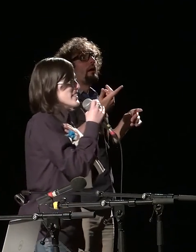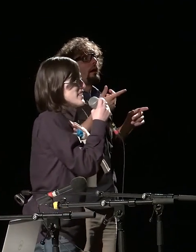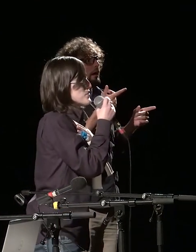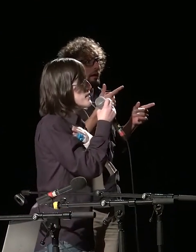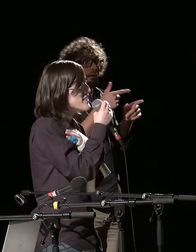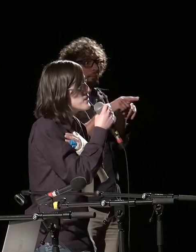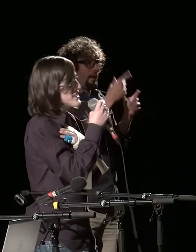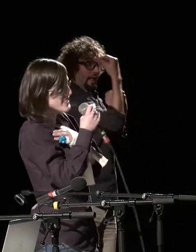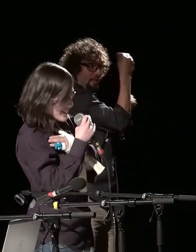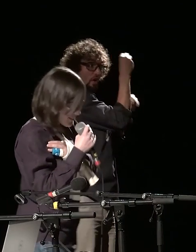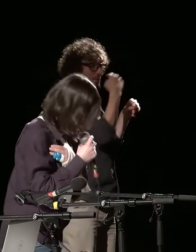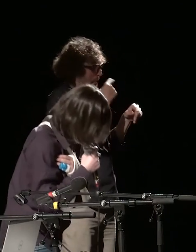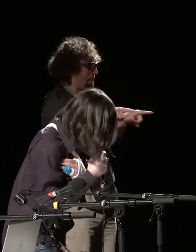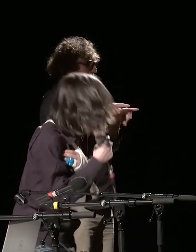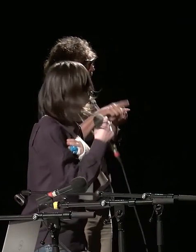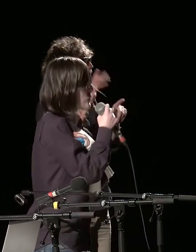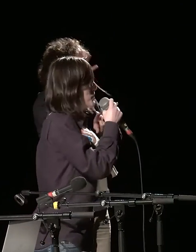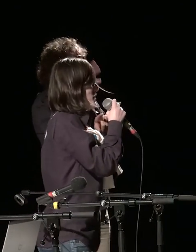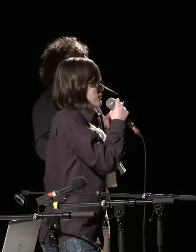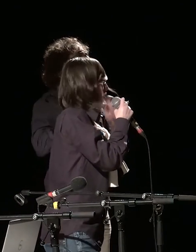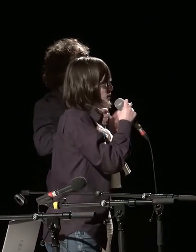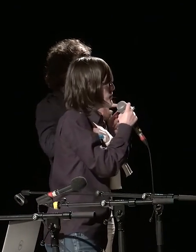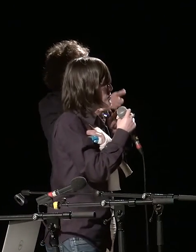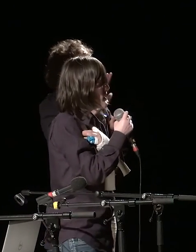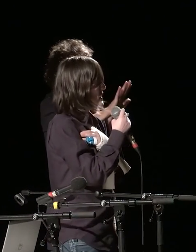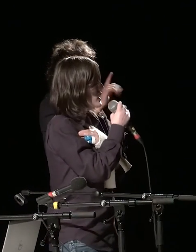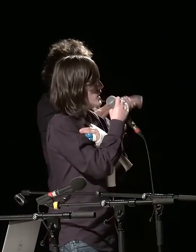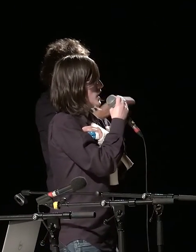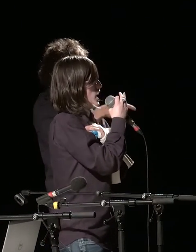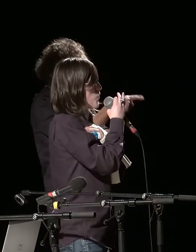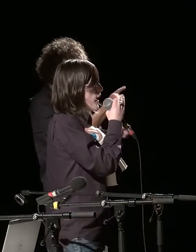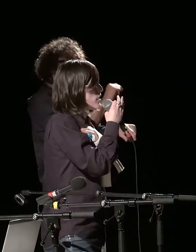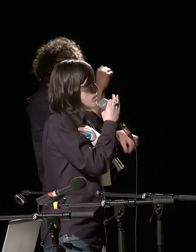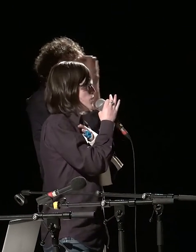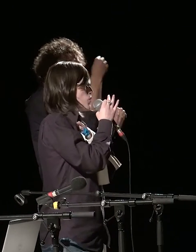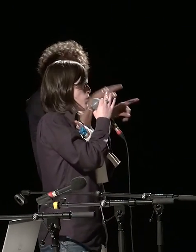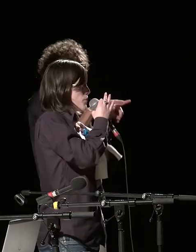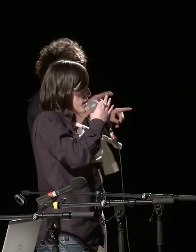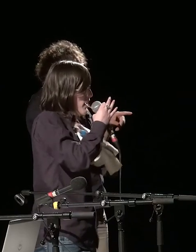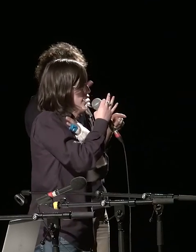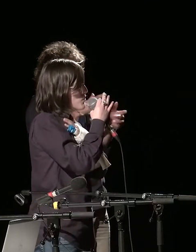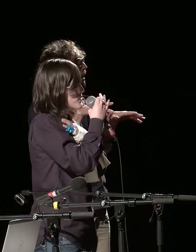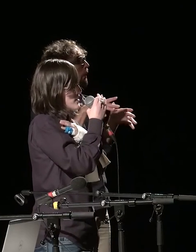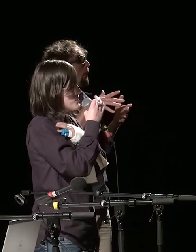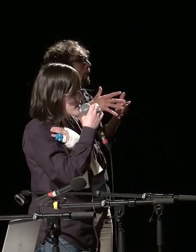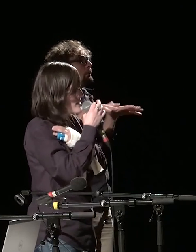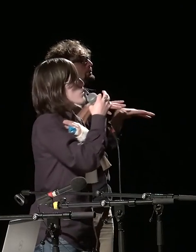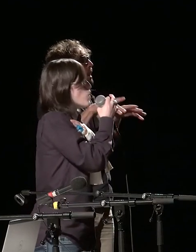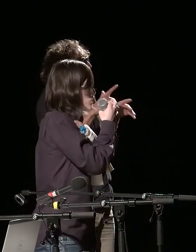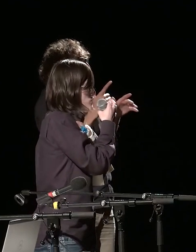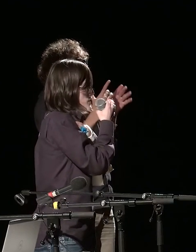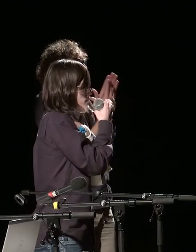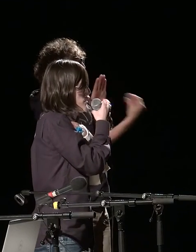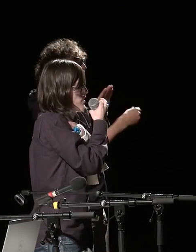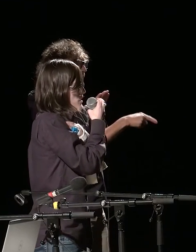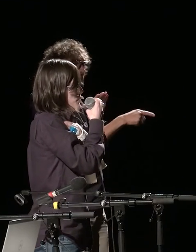les fous. On va les mettre à côté, là, dans un coin, un peu comme les... Enfin, on va faire comme les fous. Et on va les rassembler dans un espace qui sera en